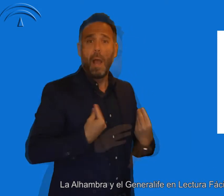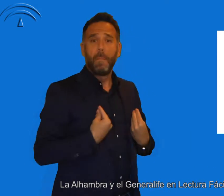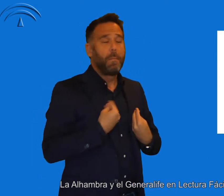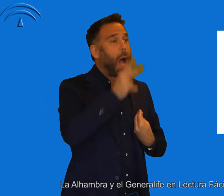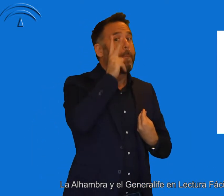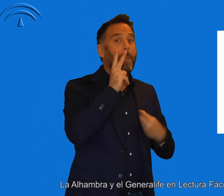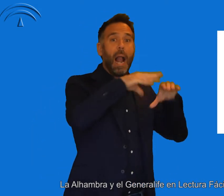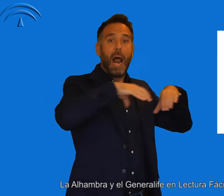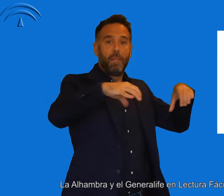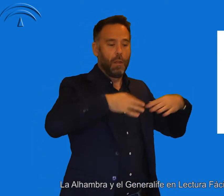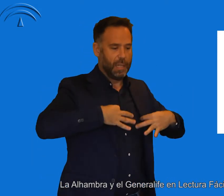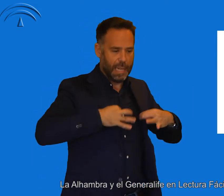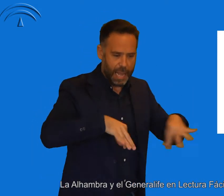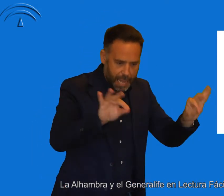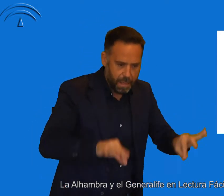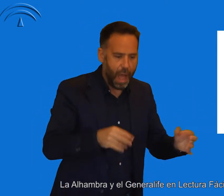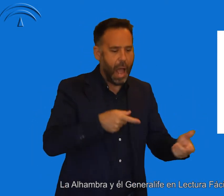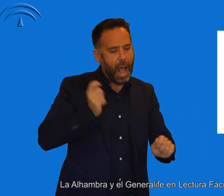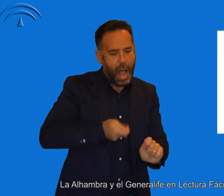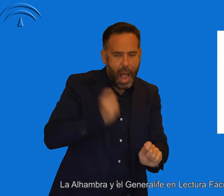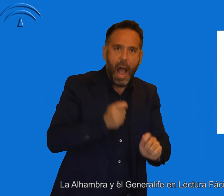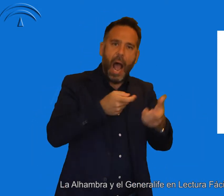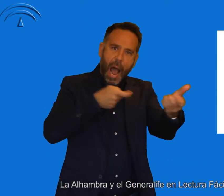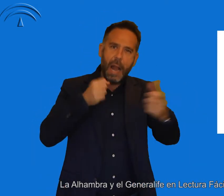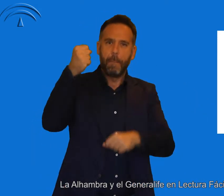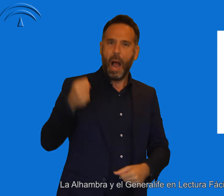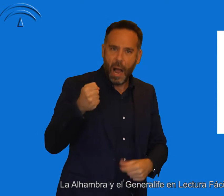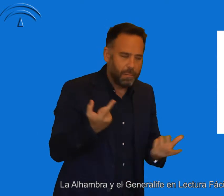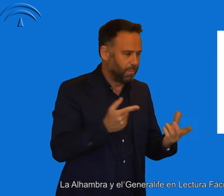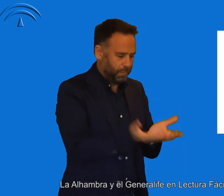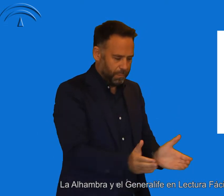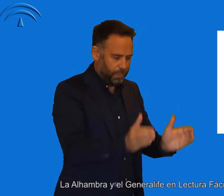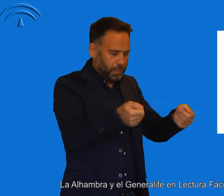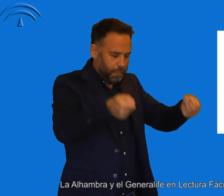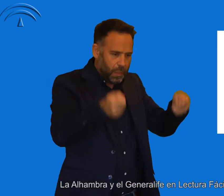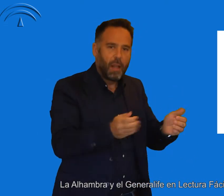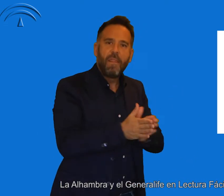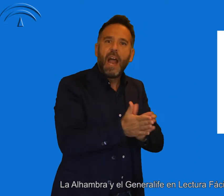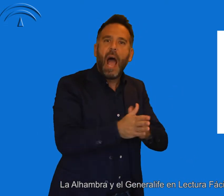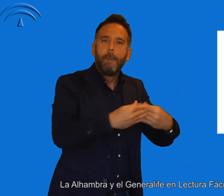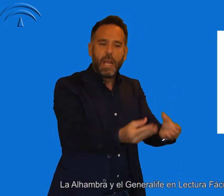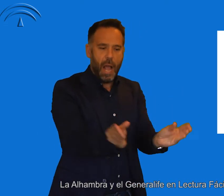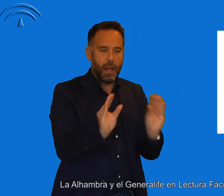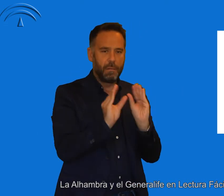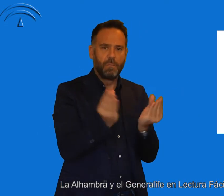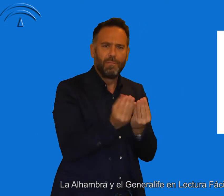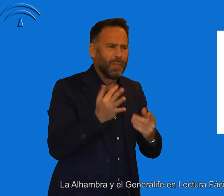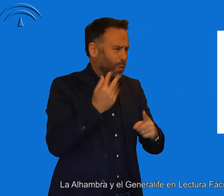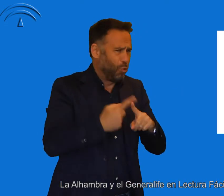compraba todo lo necesario para la vida en los palacios: tejidos, armas, joyas, cacharros, vajillas